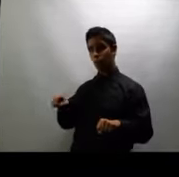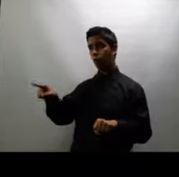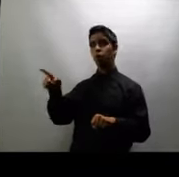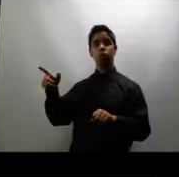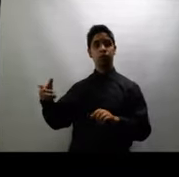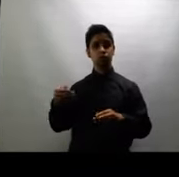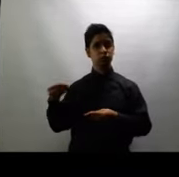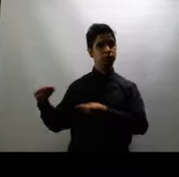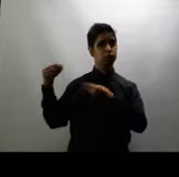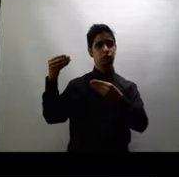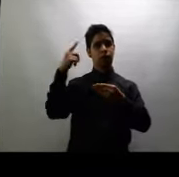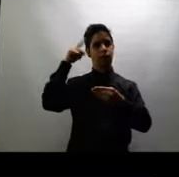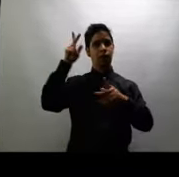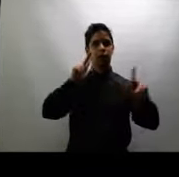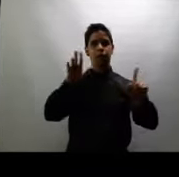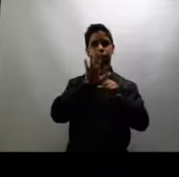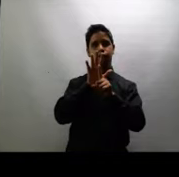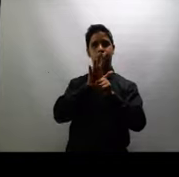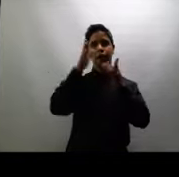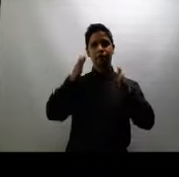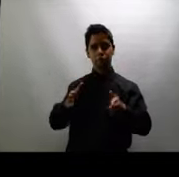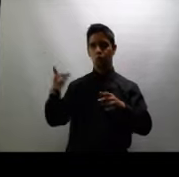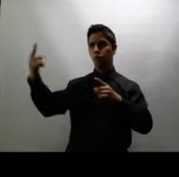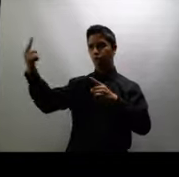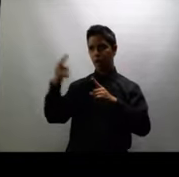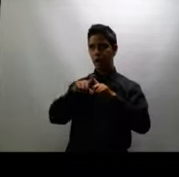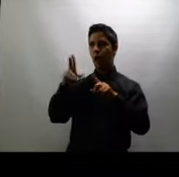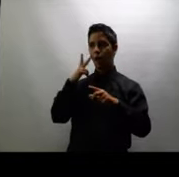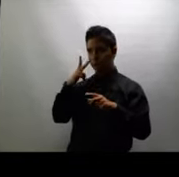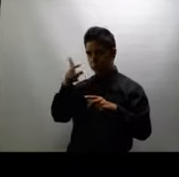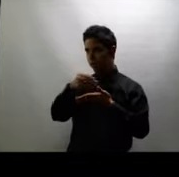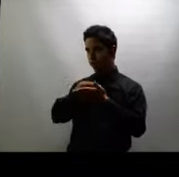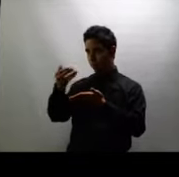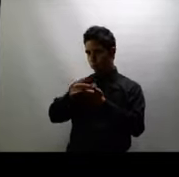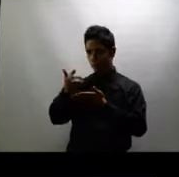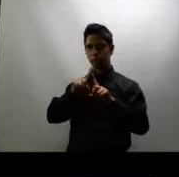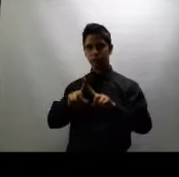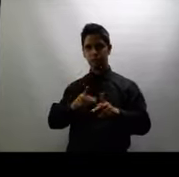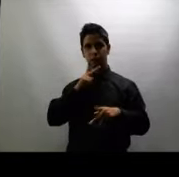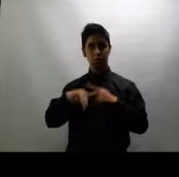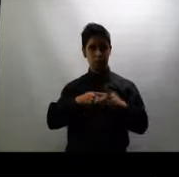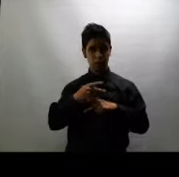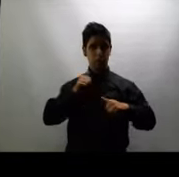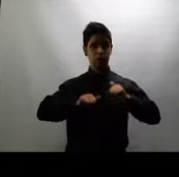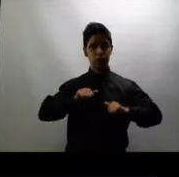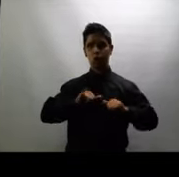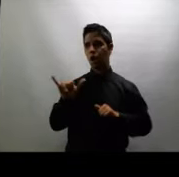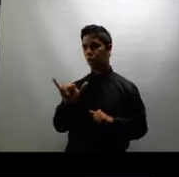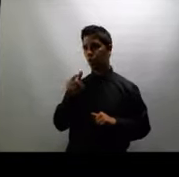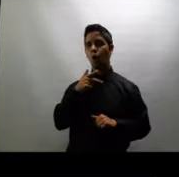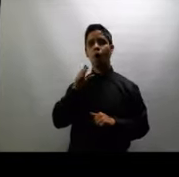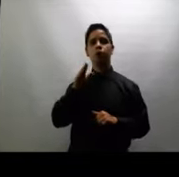la disposición de los fanáticos de distintos artistas y que también pues bandas sonoras de películas,